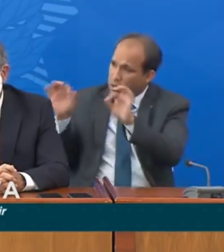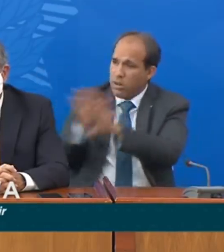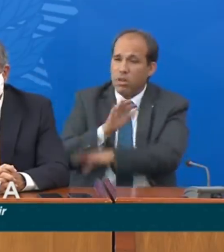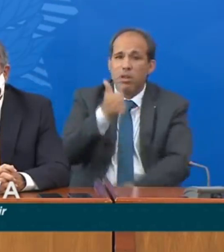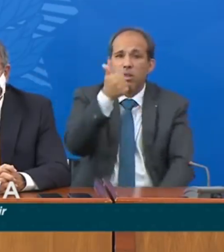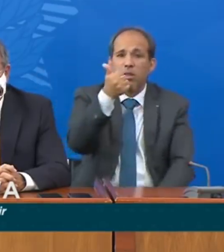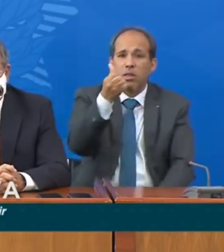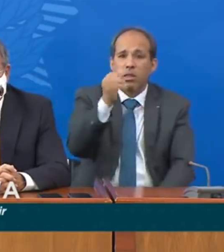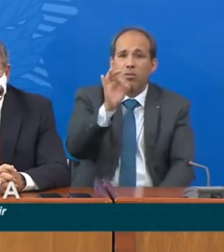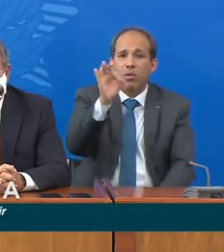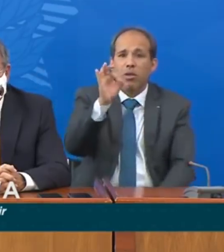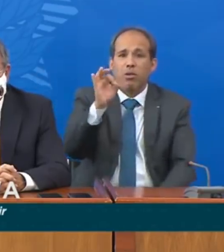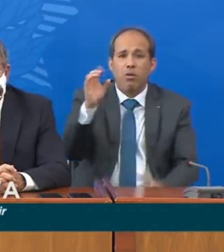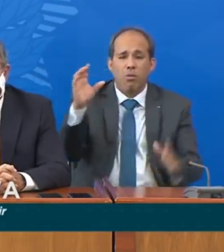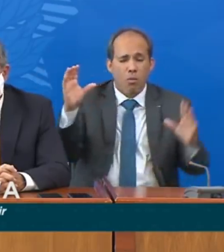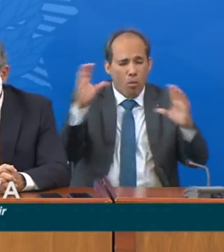0%